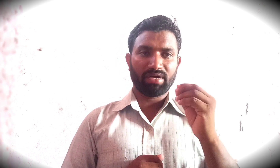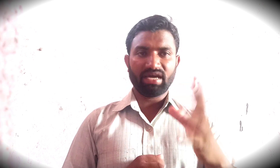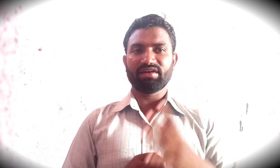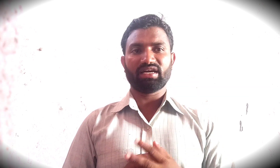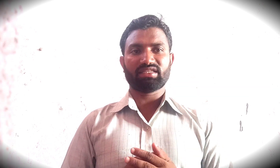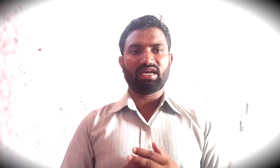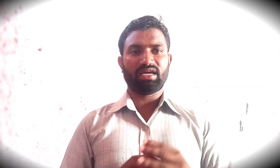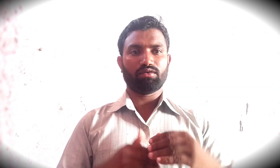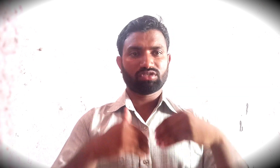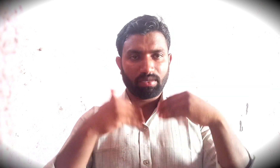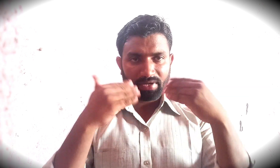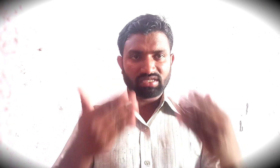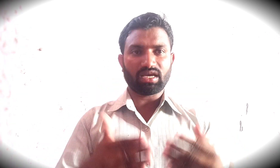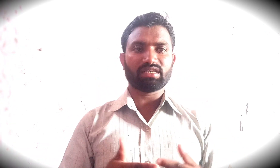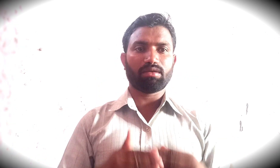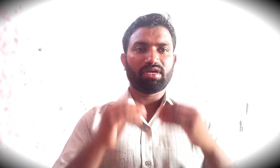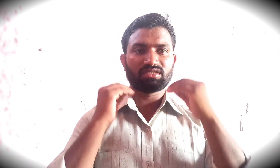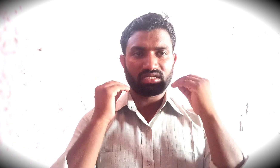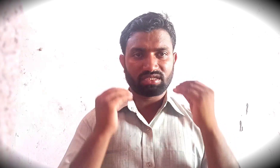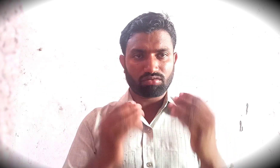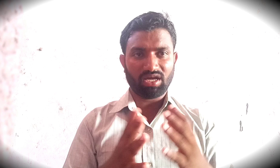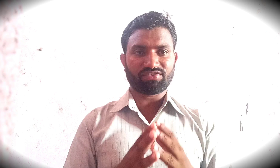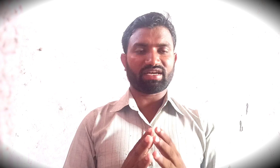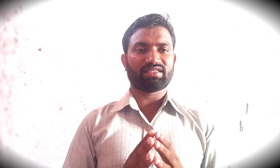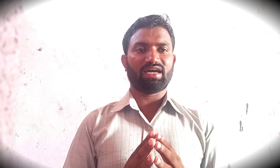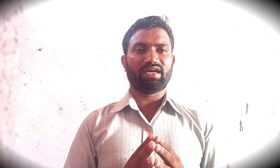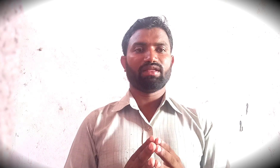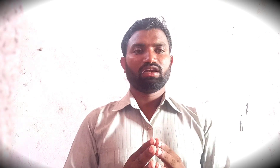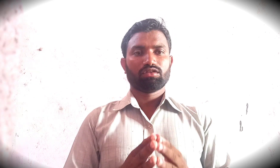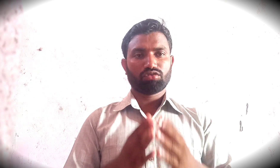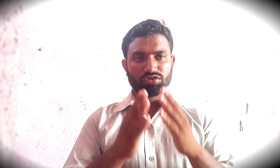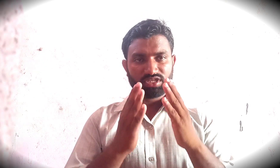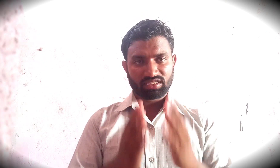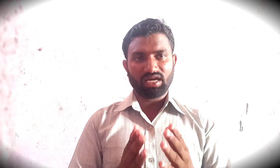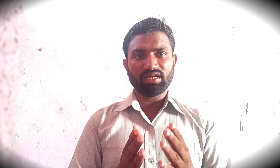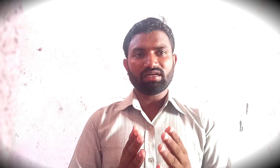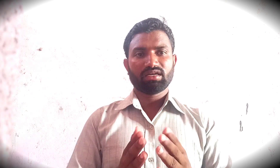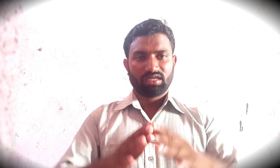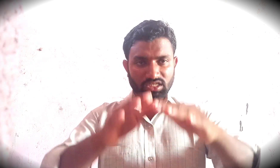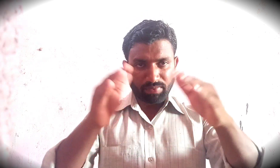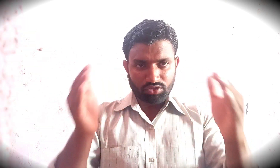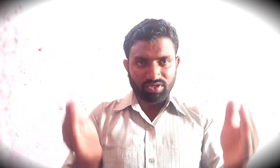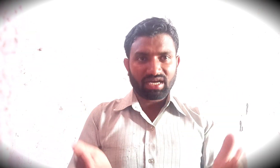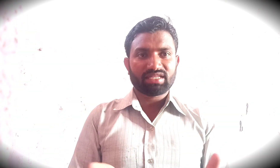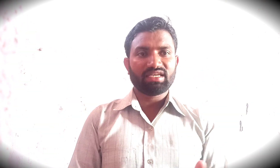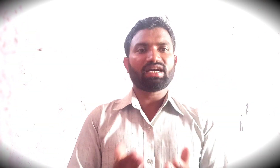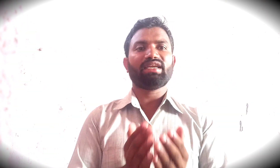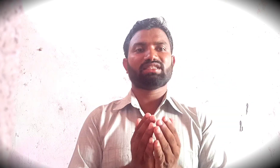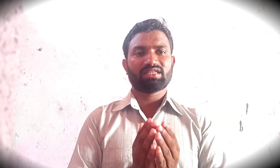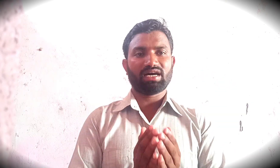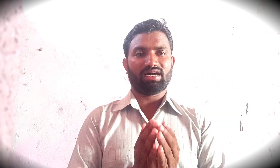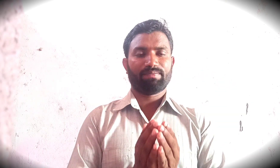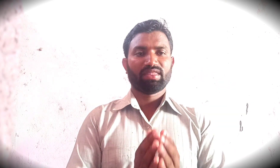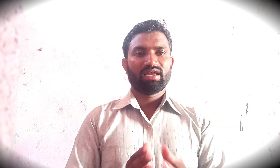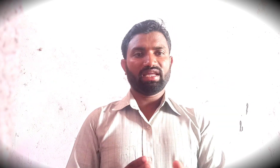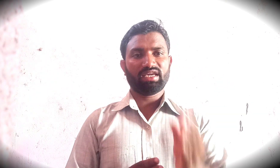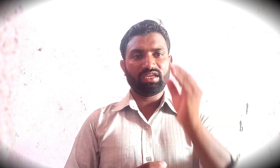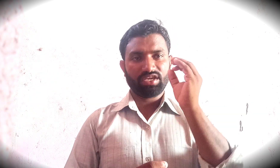बयान करता है, उसकी परीक्षा के समय इस तरह से खुलासा करता है। तो शैतान इस पृथ्वी का अधिकारी था, लेकिन यीशु